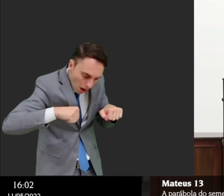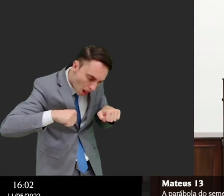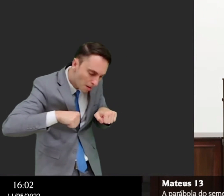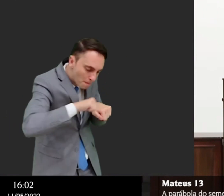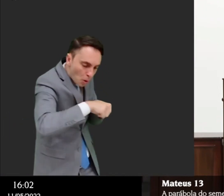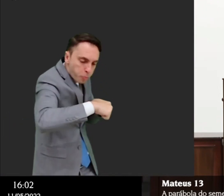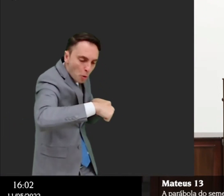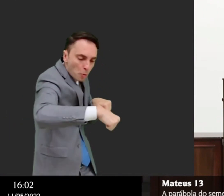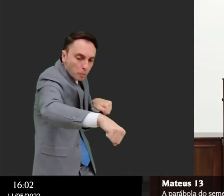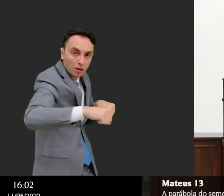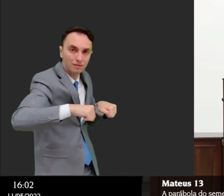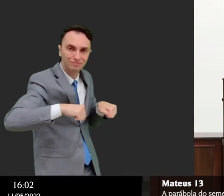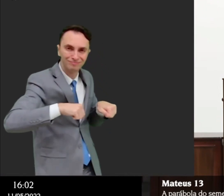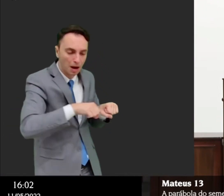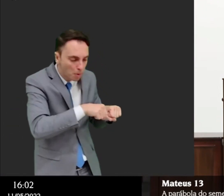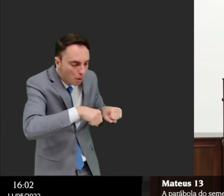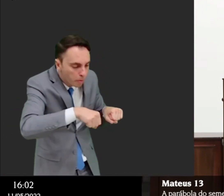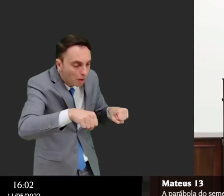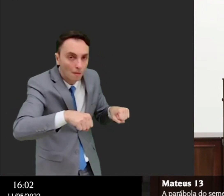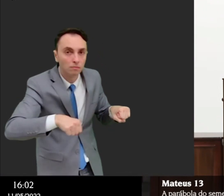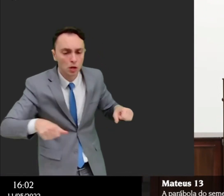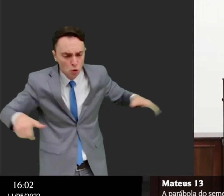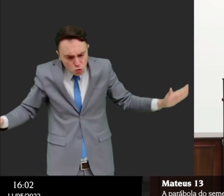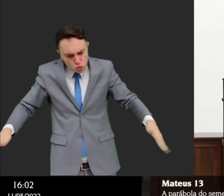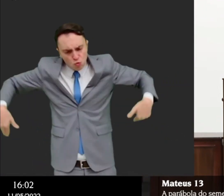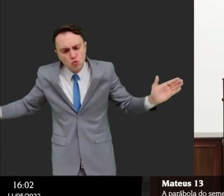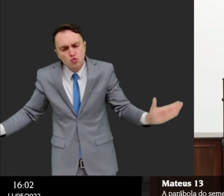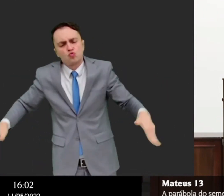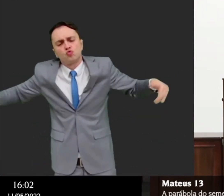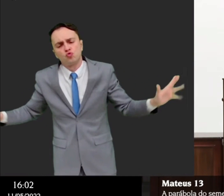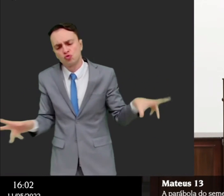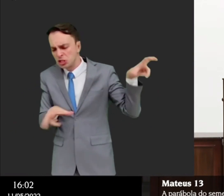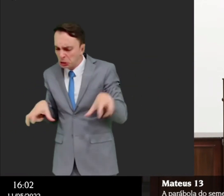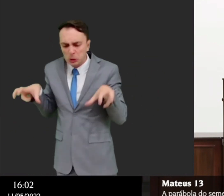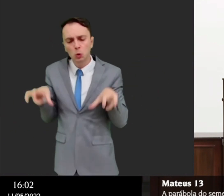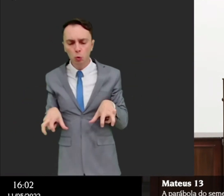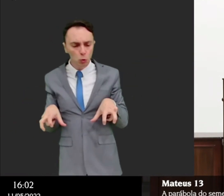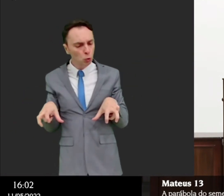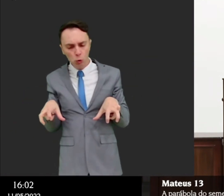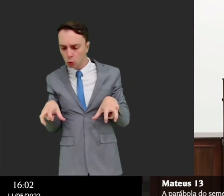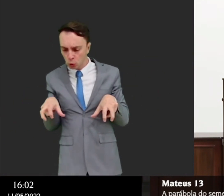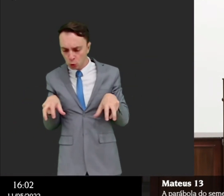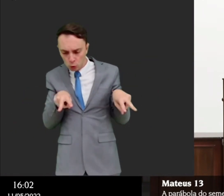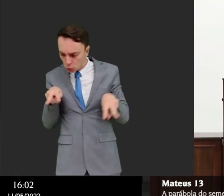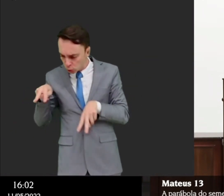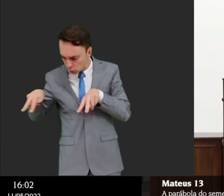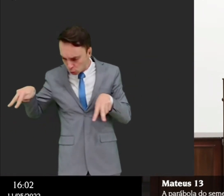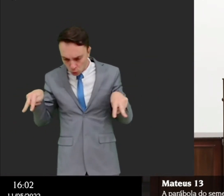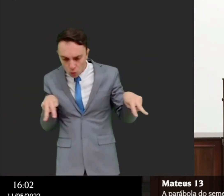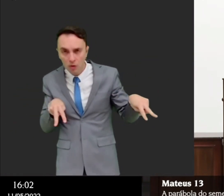perto da água. Onde não tem água, a vida morre. E nesta palavra o Senhor traz esta